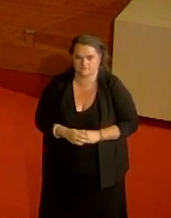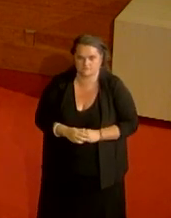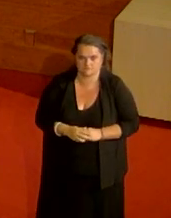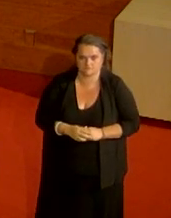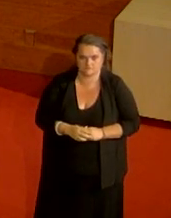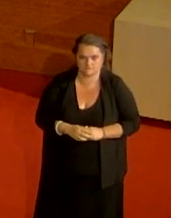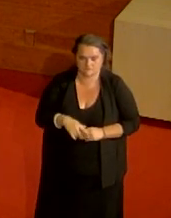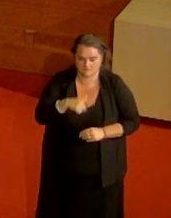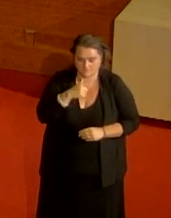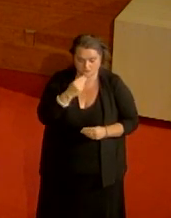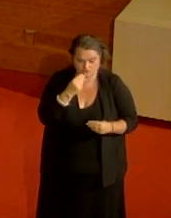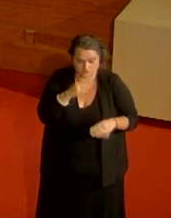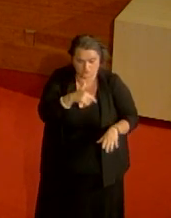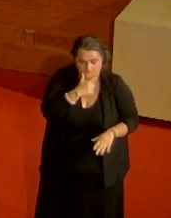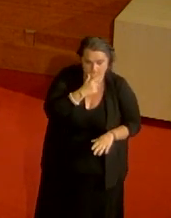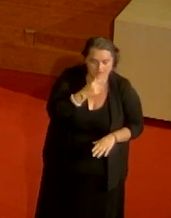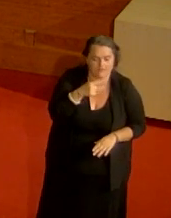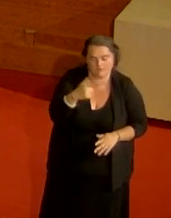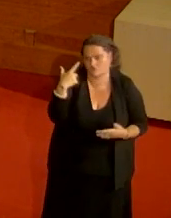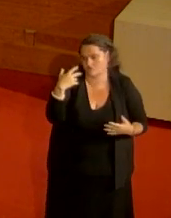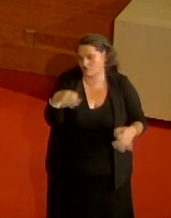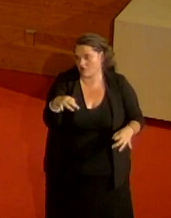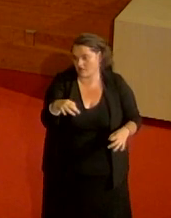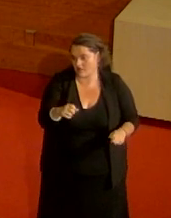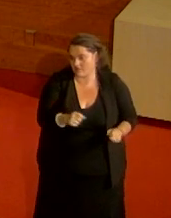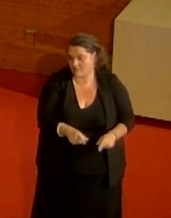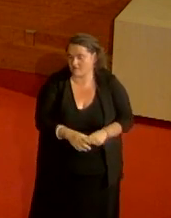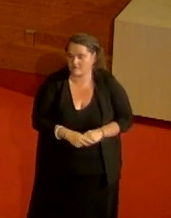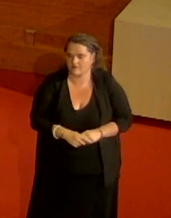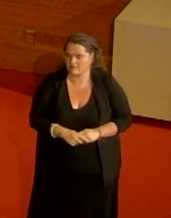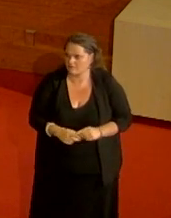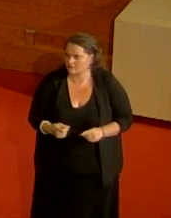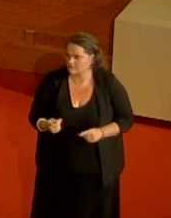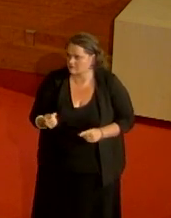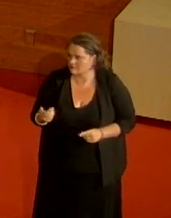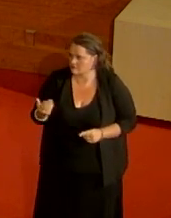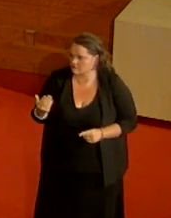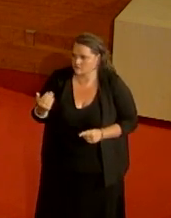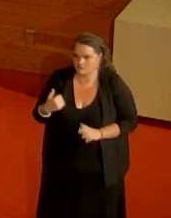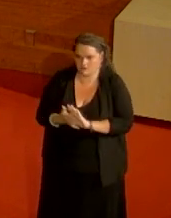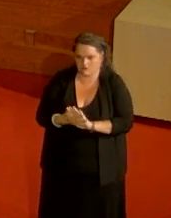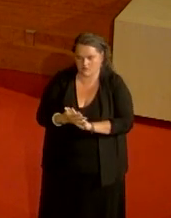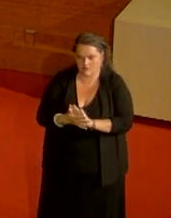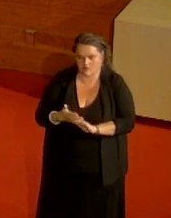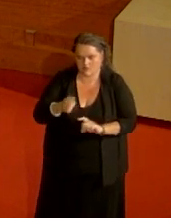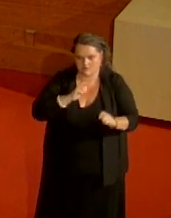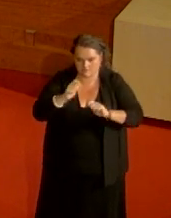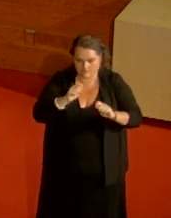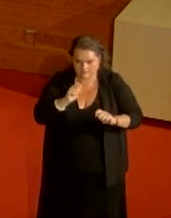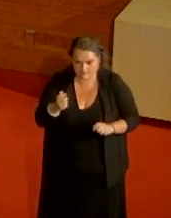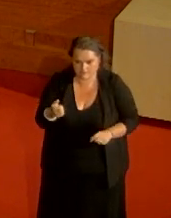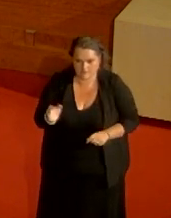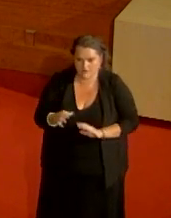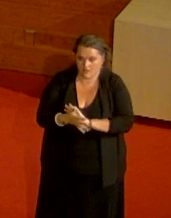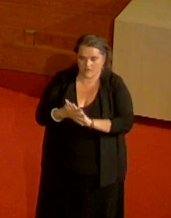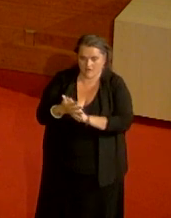sustituible y esto tiene mucho que ver con lo que en estos días imagino que estéis hablando cuando habláis de periodismo y cuando se habla